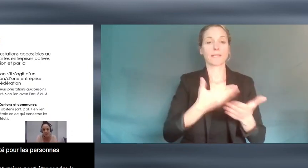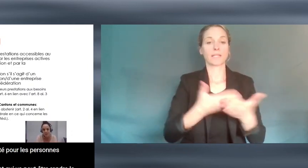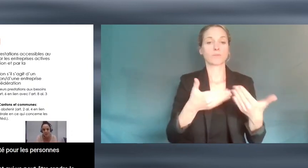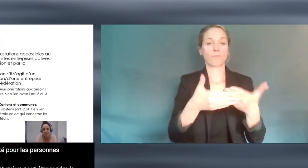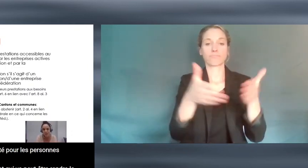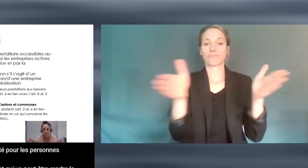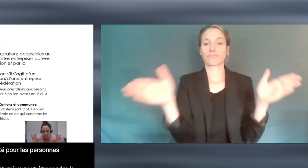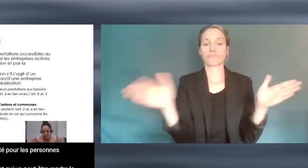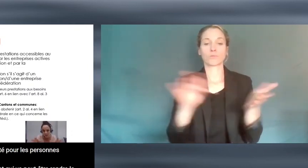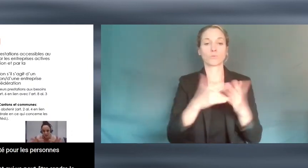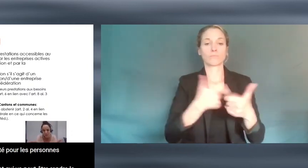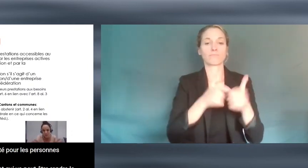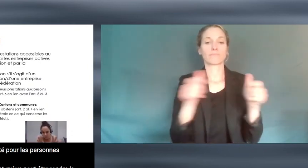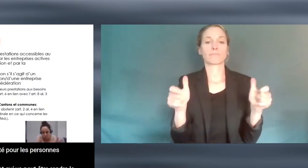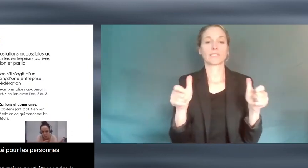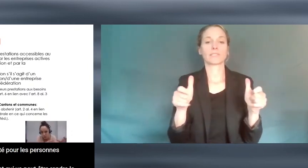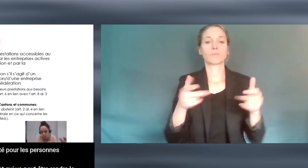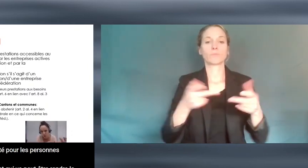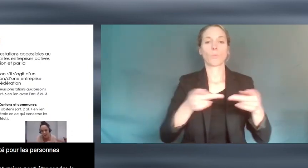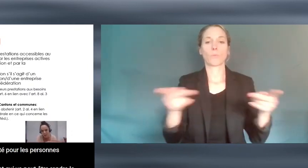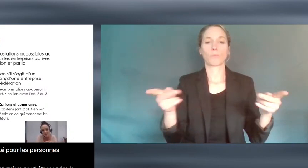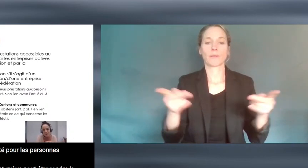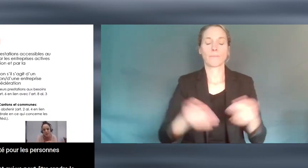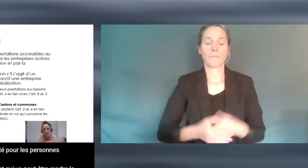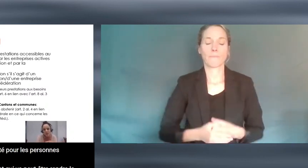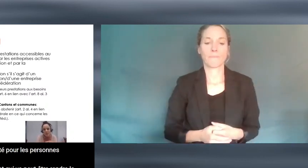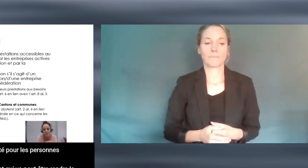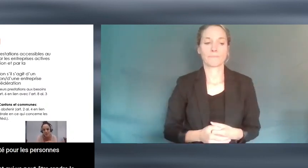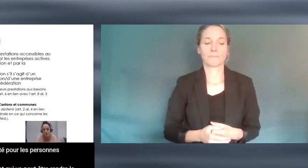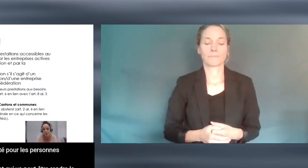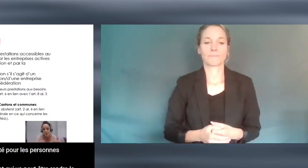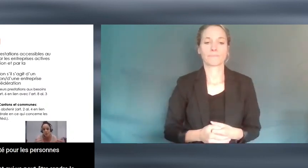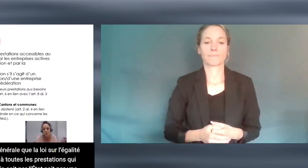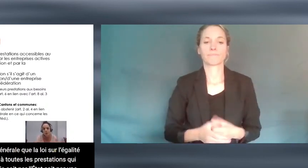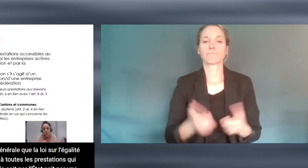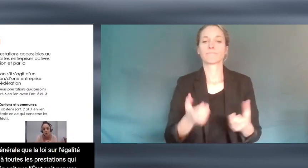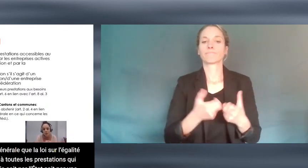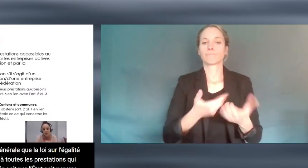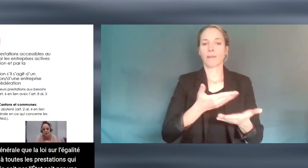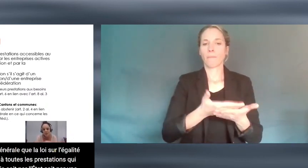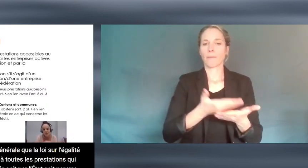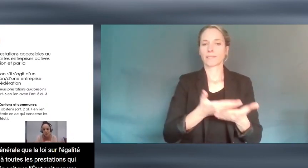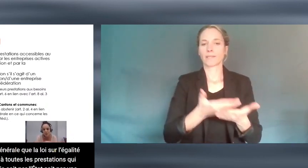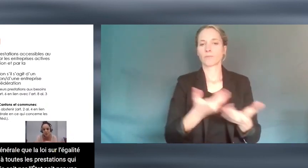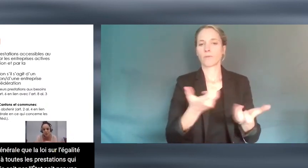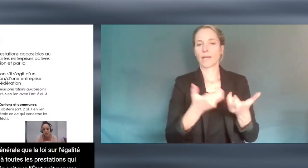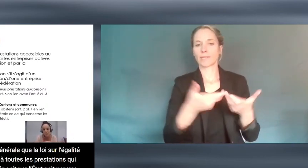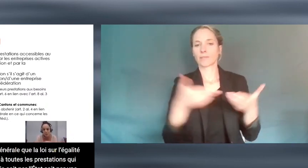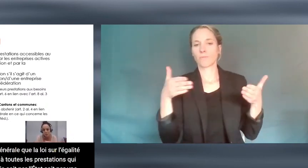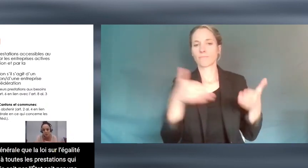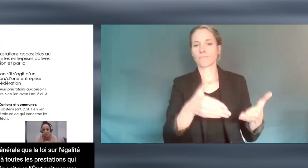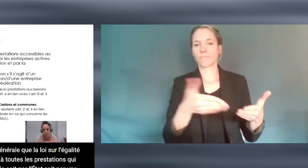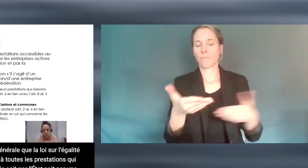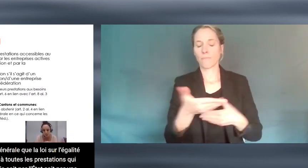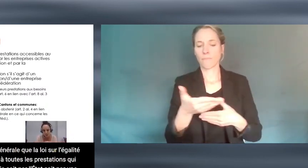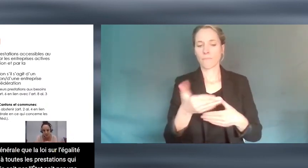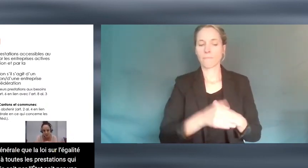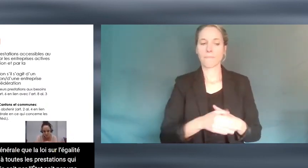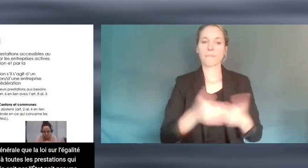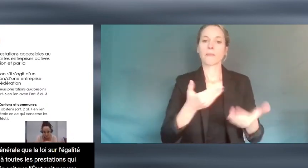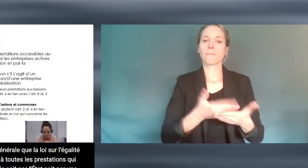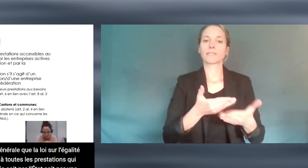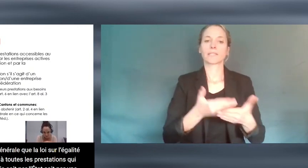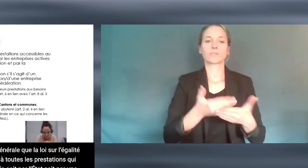public et une catégorie de ces prestations, ce sont celles qui sont proposées sur